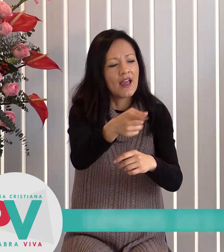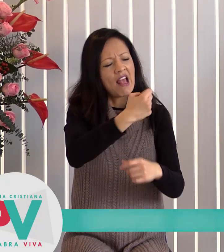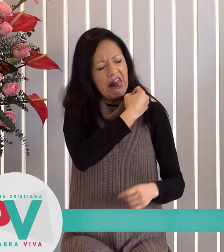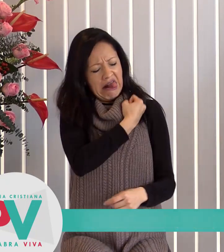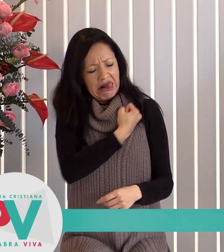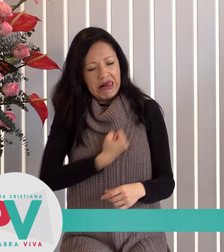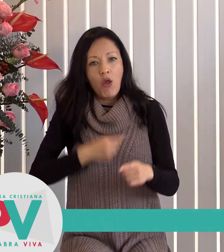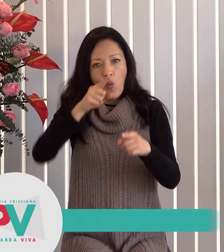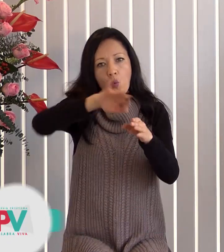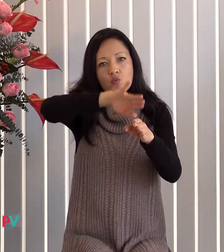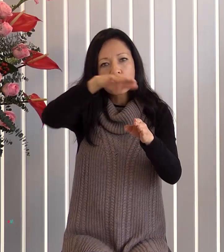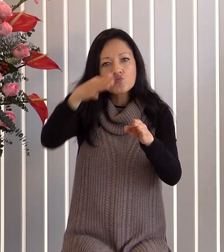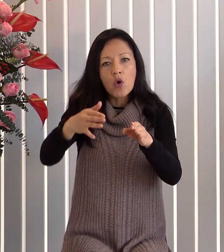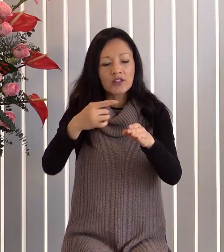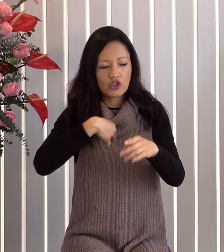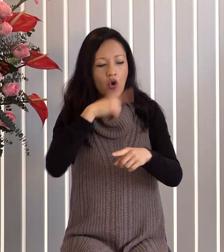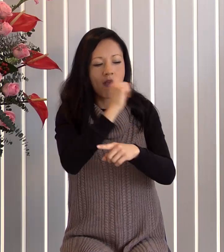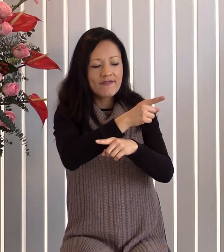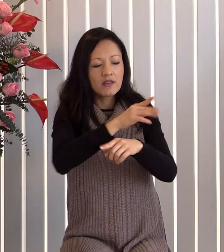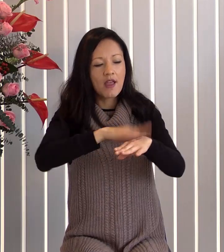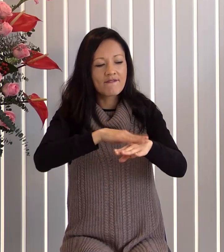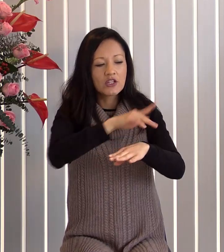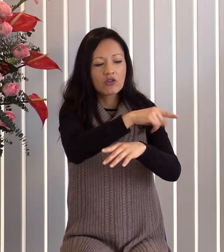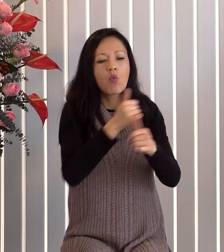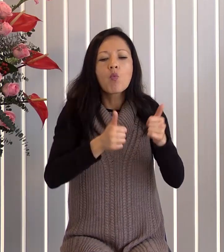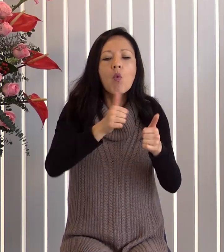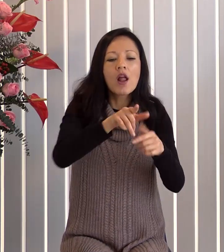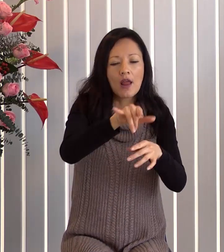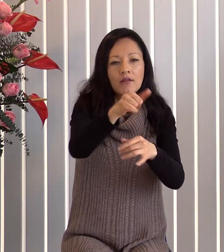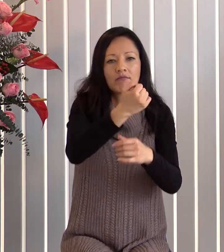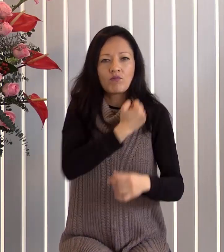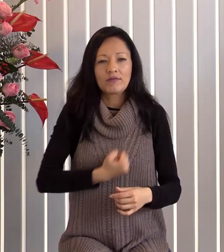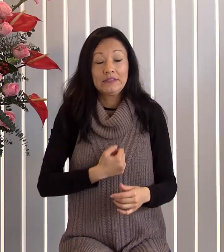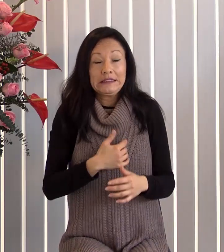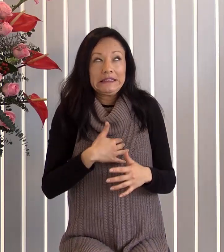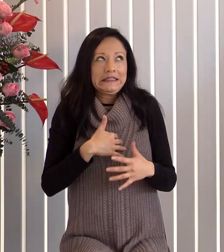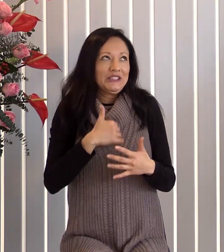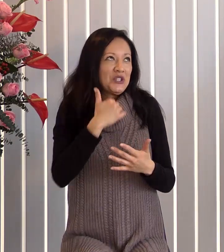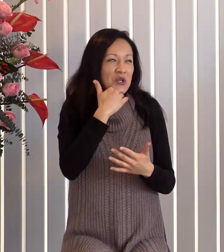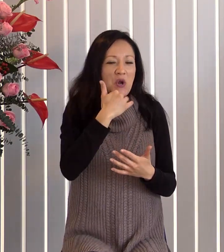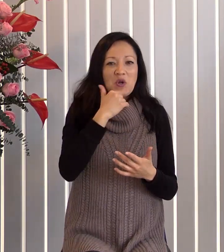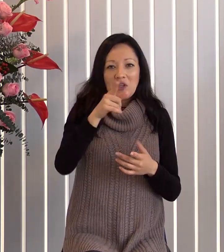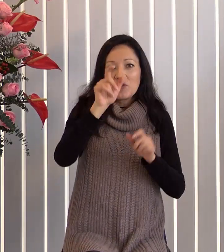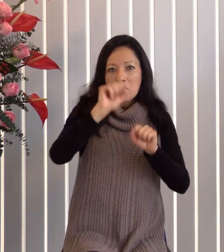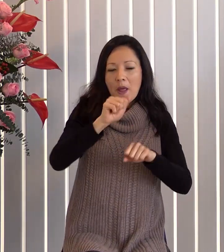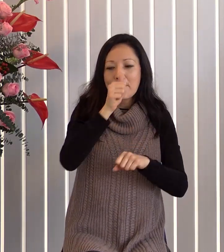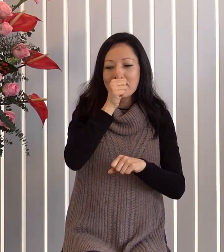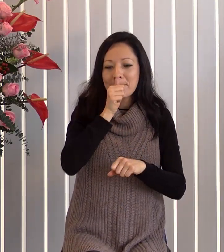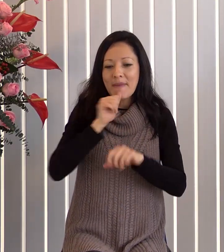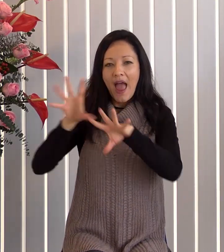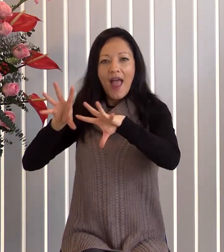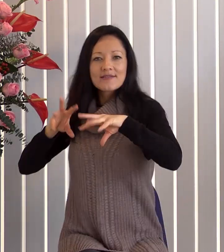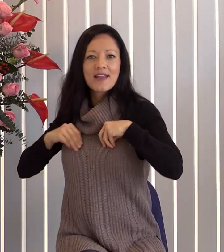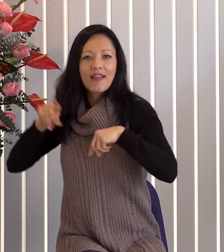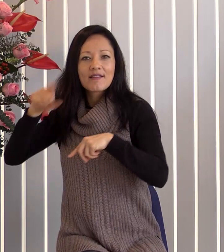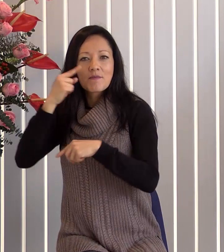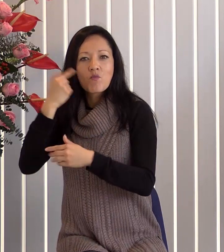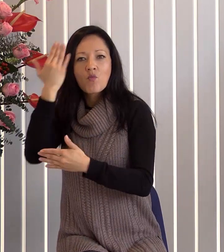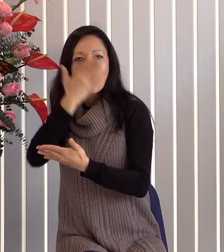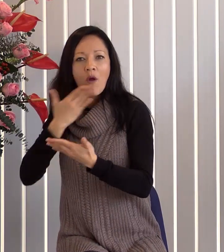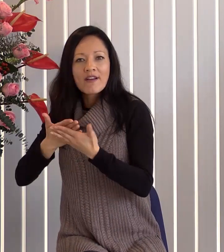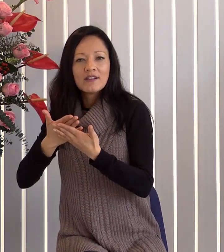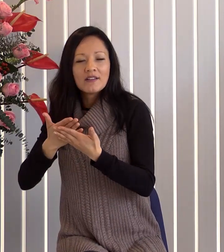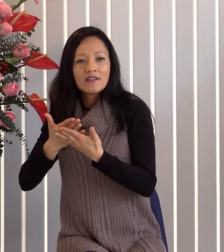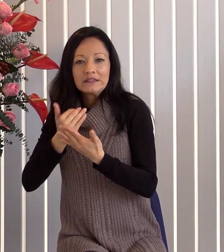los montes que yo te diré. Bueno, yo no sé si usted soportaría esta tentación o esta prueba.